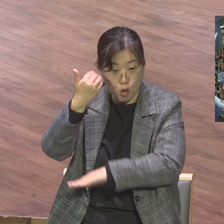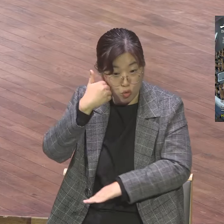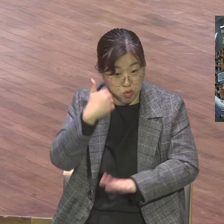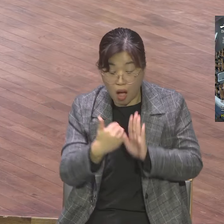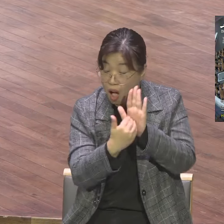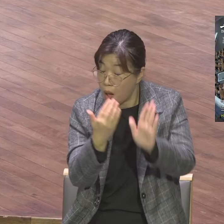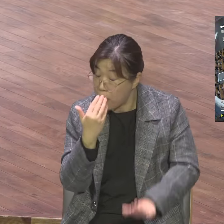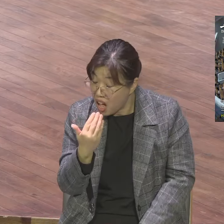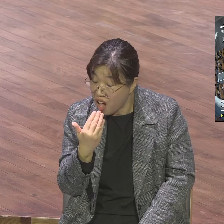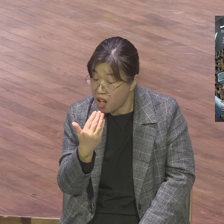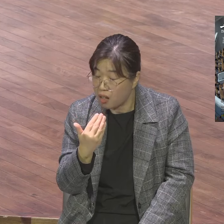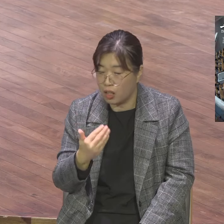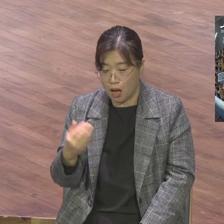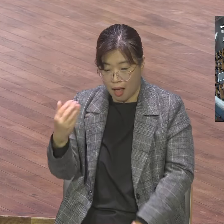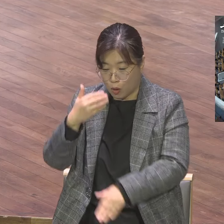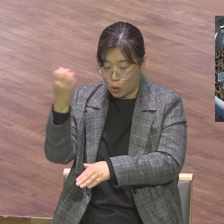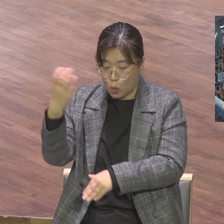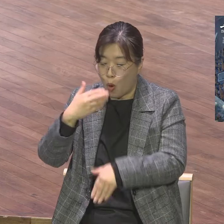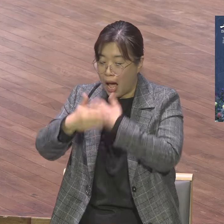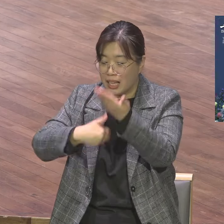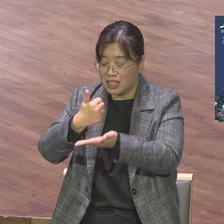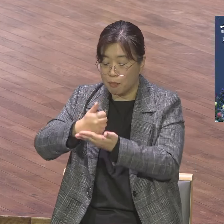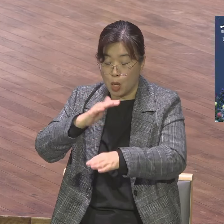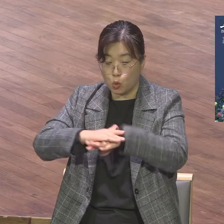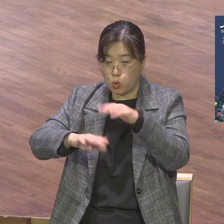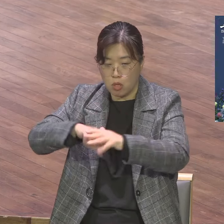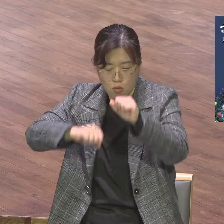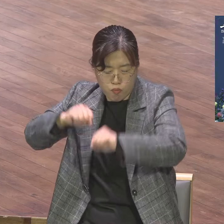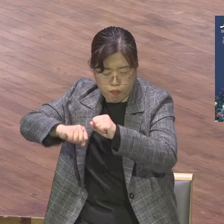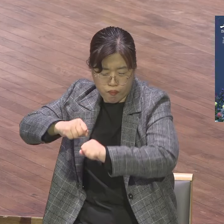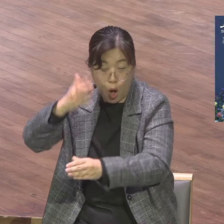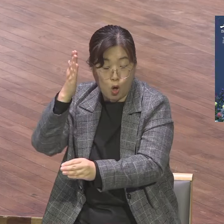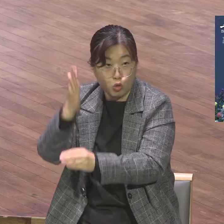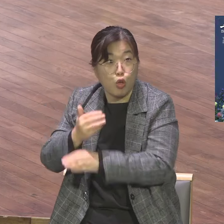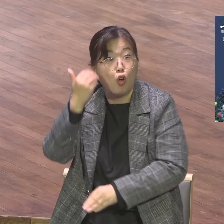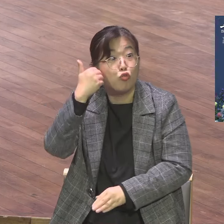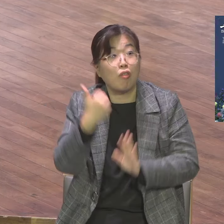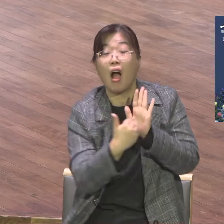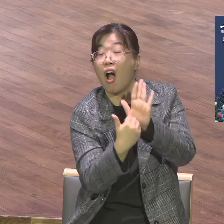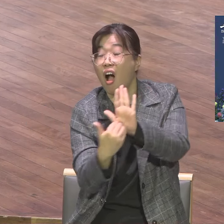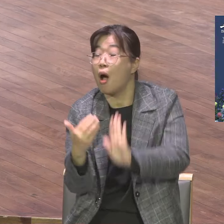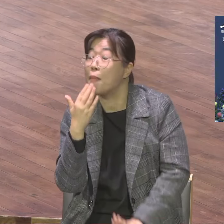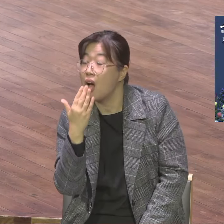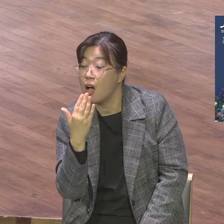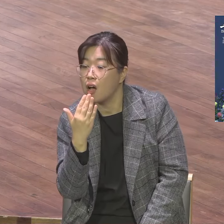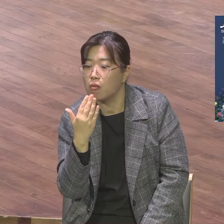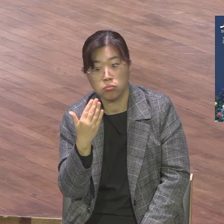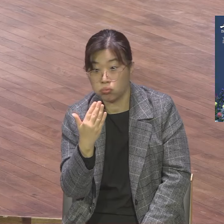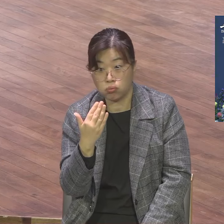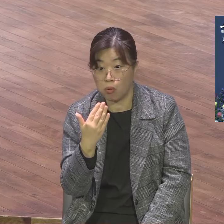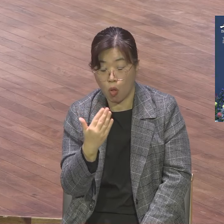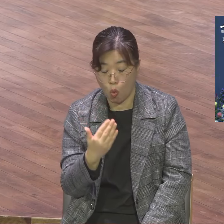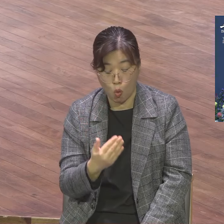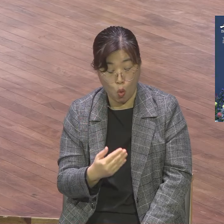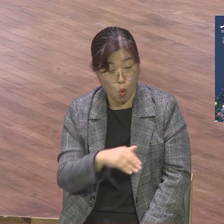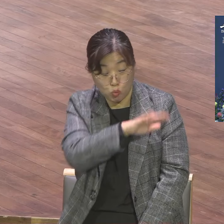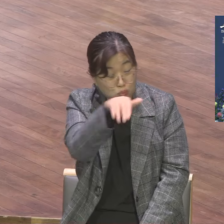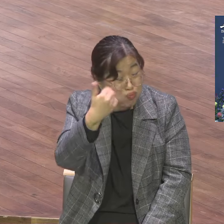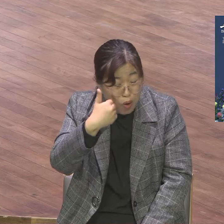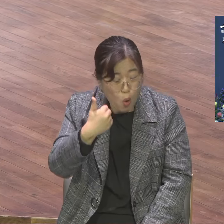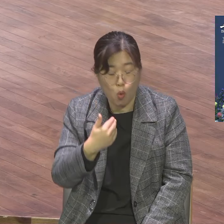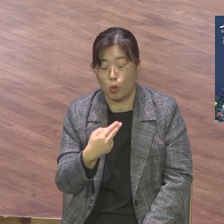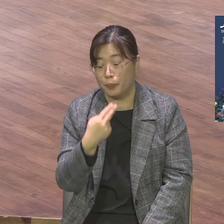그것을 돌이키라 라고 반문하고 있어요. 하나님께서 작정하시고 그걸 이루신데 감히 누가 멈출 수